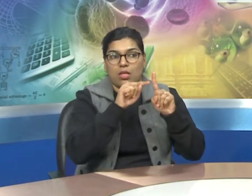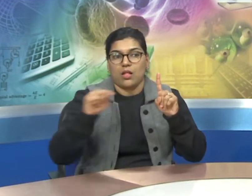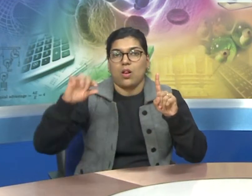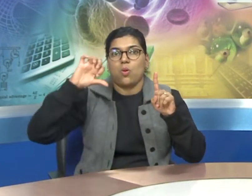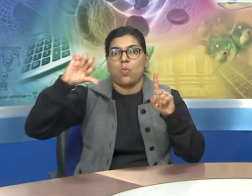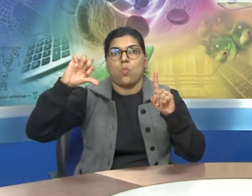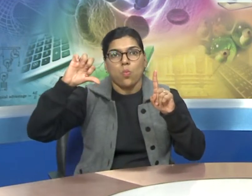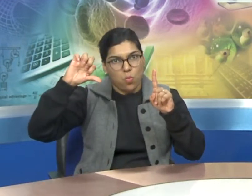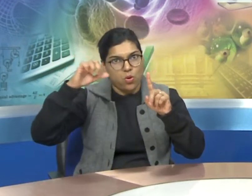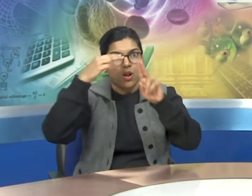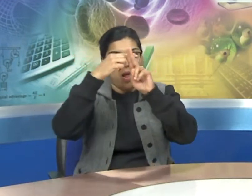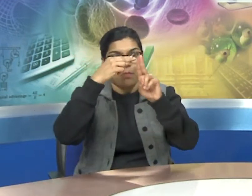see different